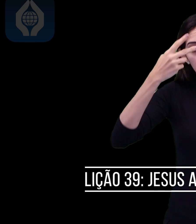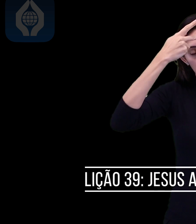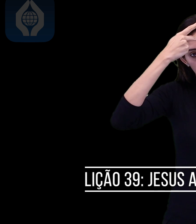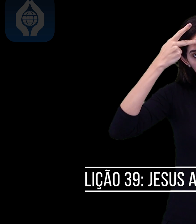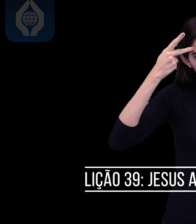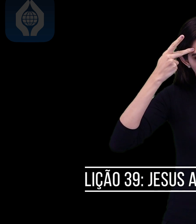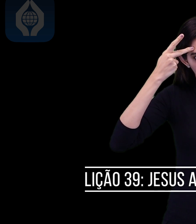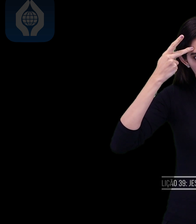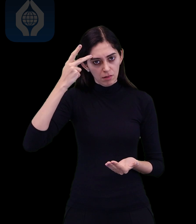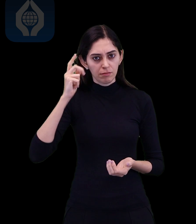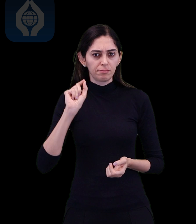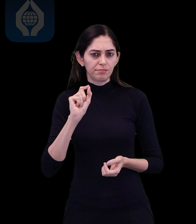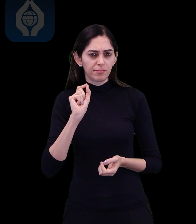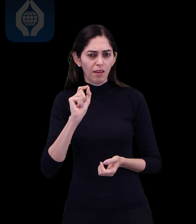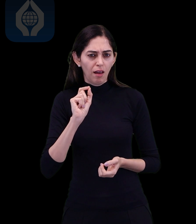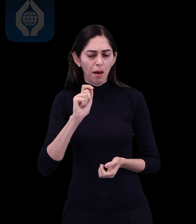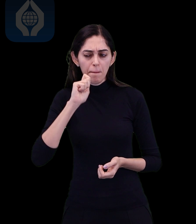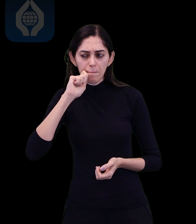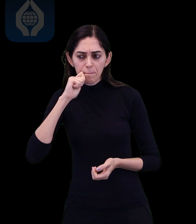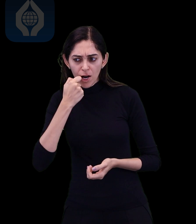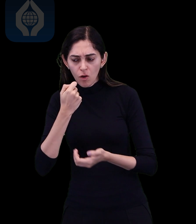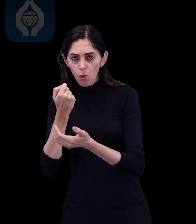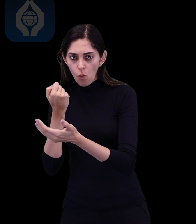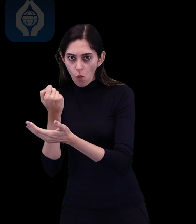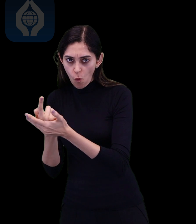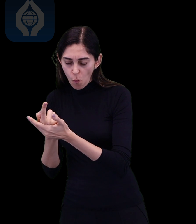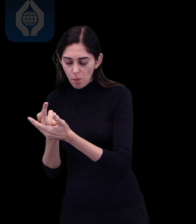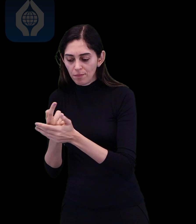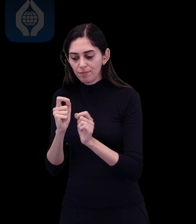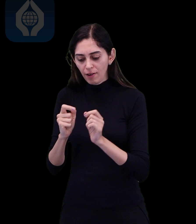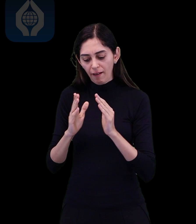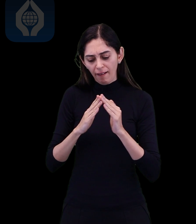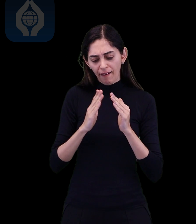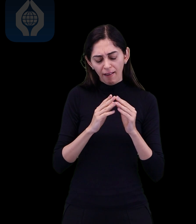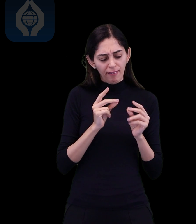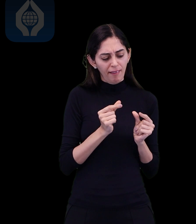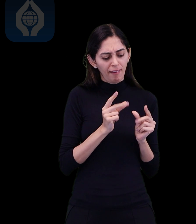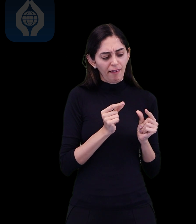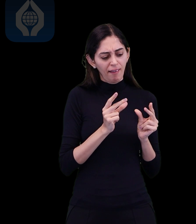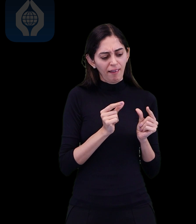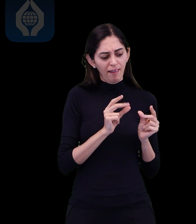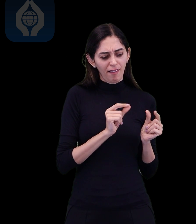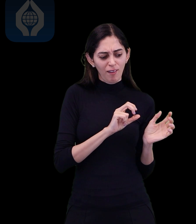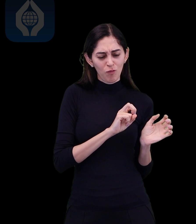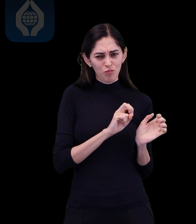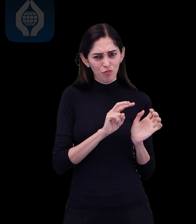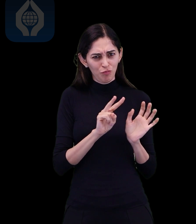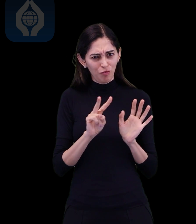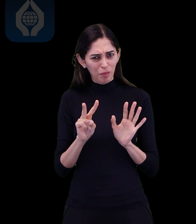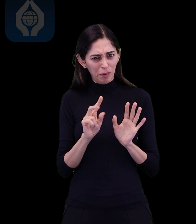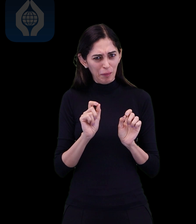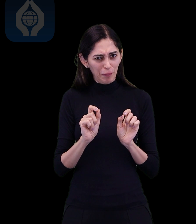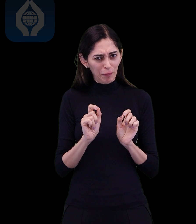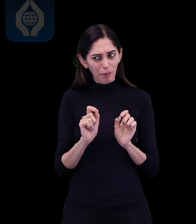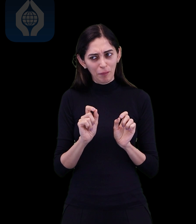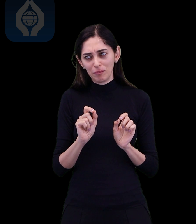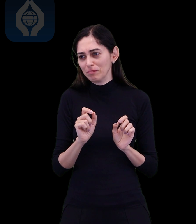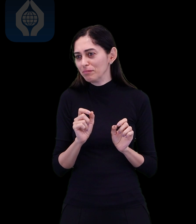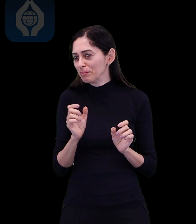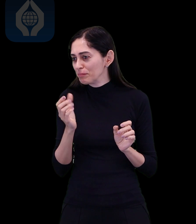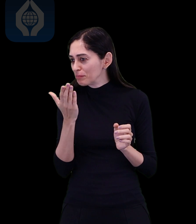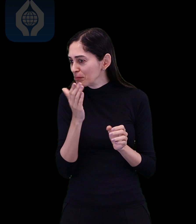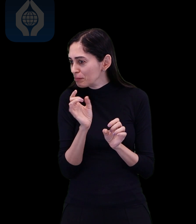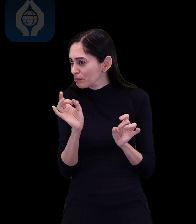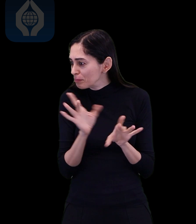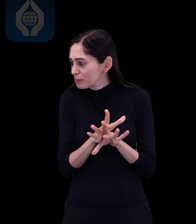pessoas. Quanto tempo dura alguns pãezinhos em sua casa? Depois de algum tempo, ou alguém